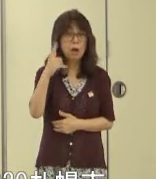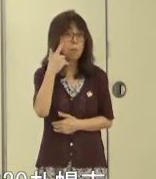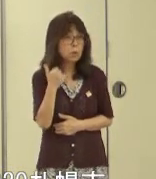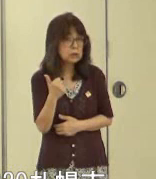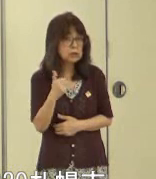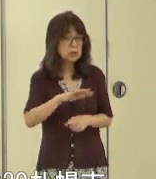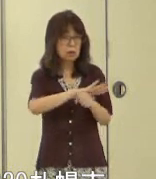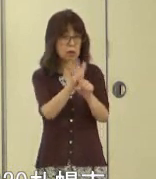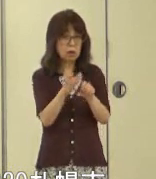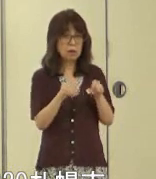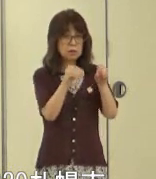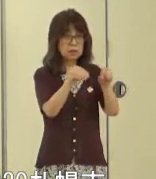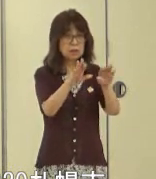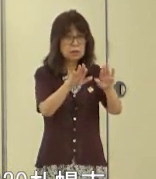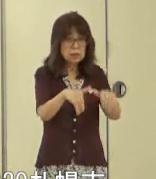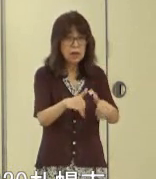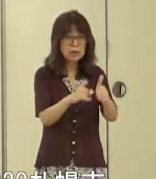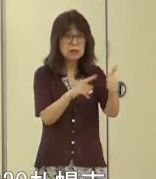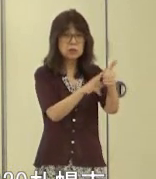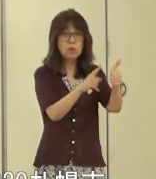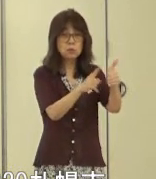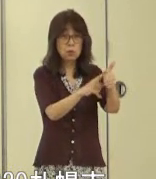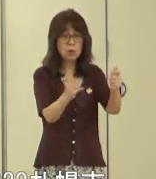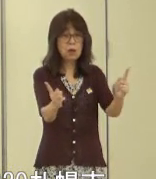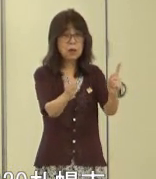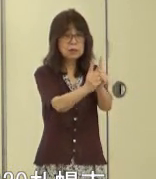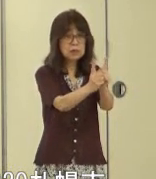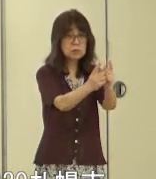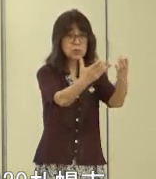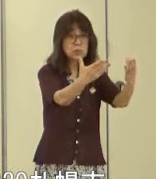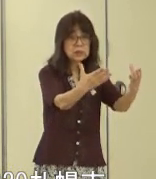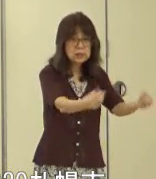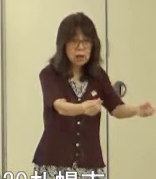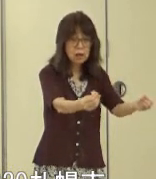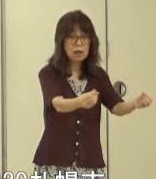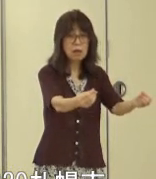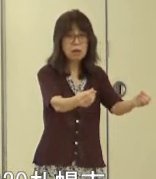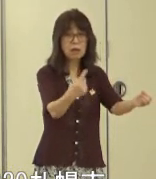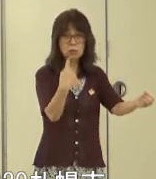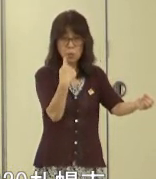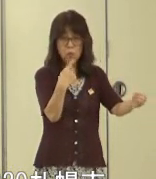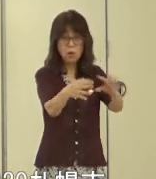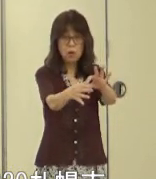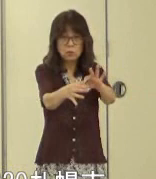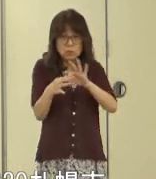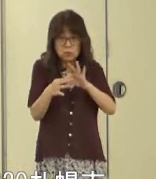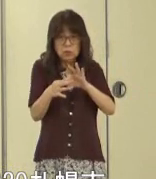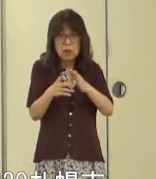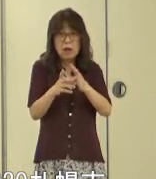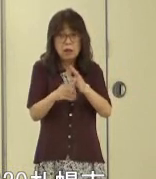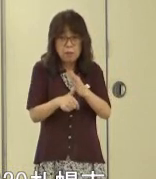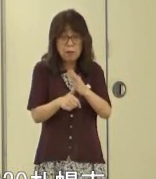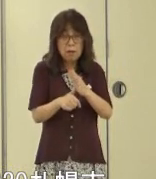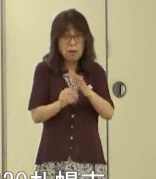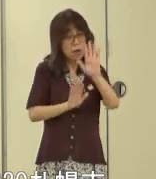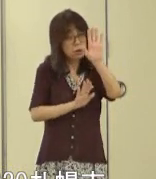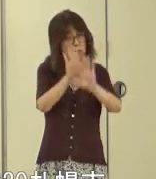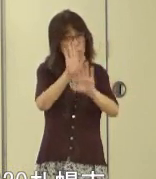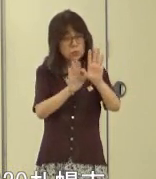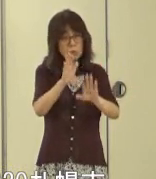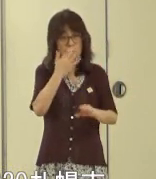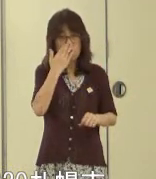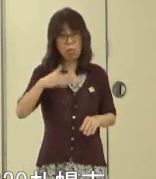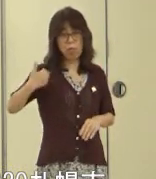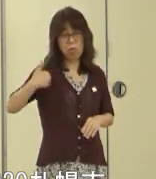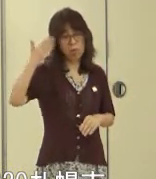性者と接触をしたという通知があった場合にはですね、無症状であっても